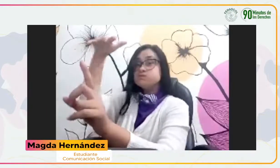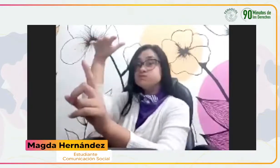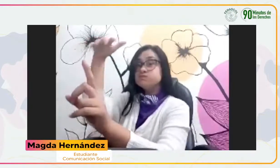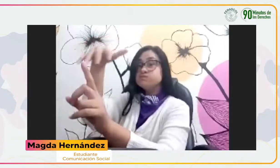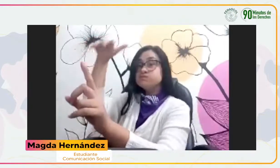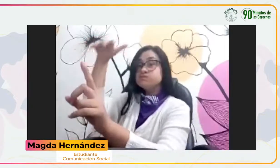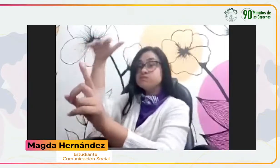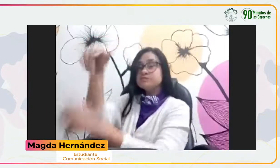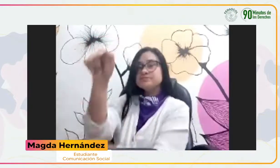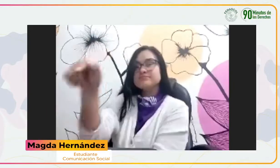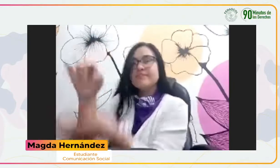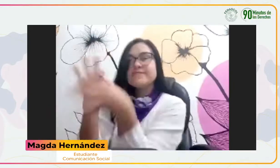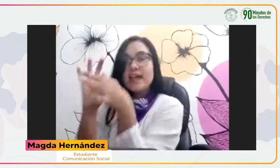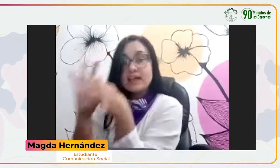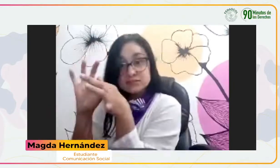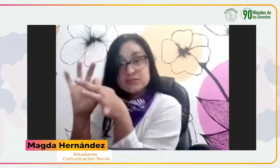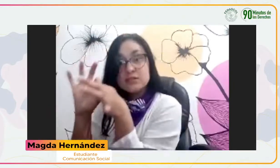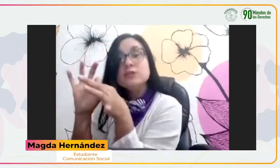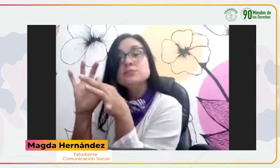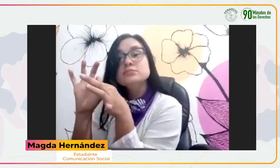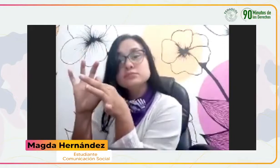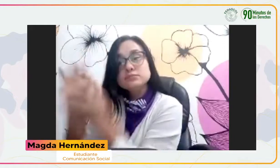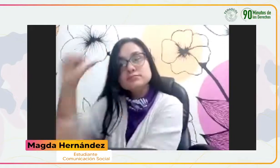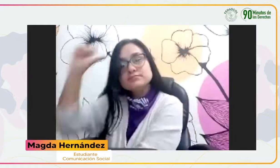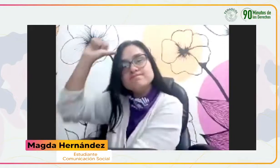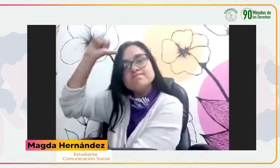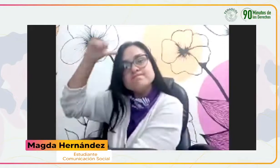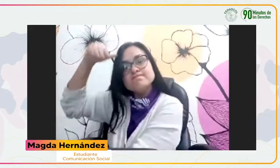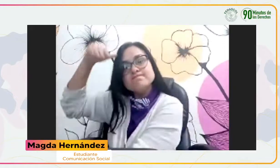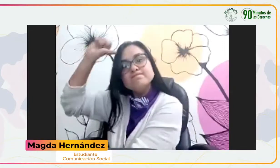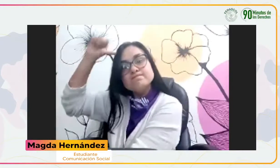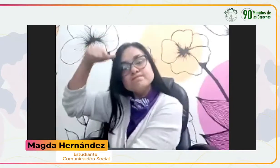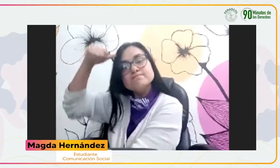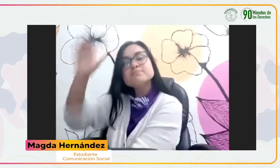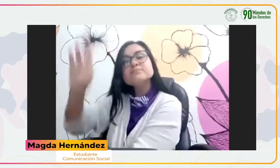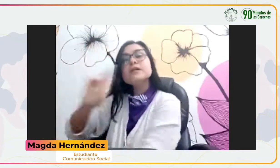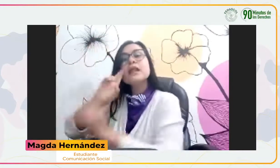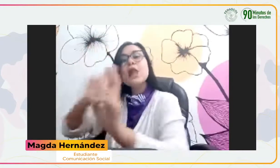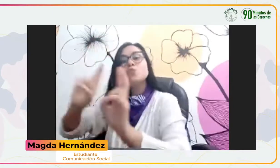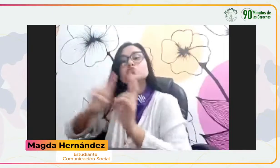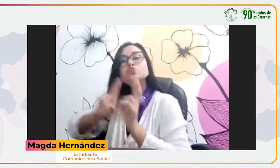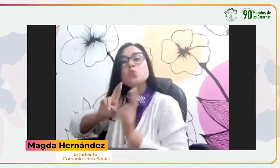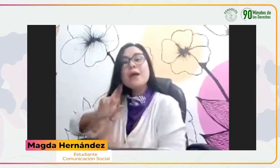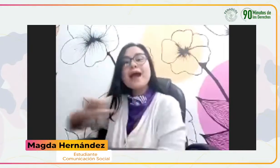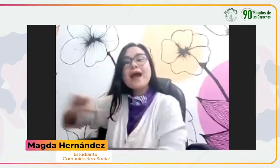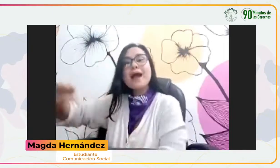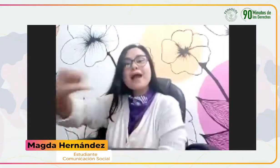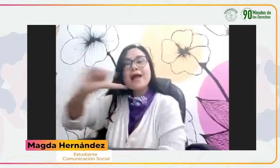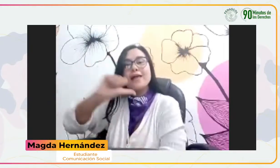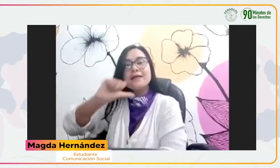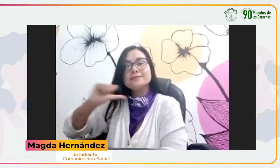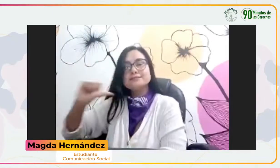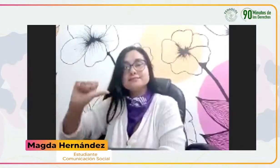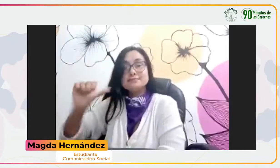podamos generar este tipo de incidencia también con FENASCOL. Y recordemos